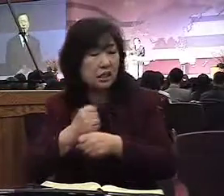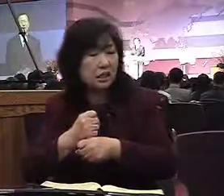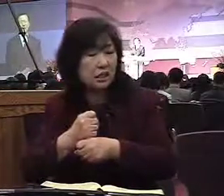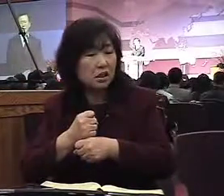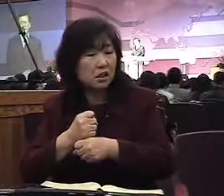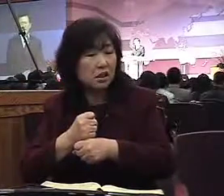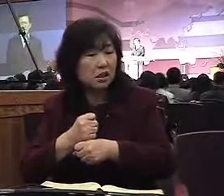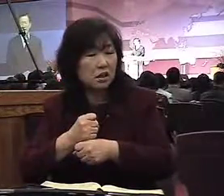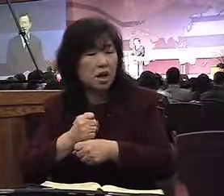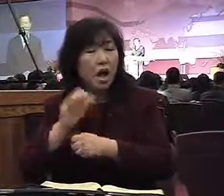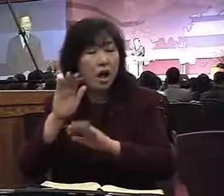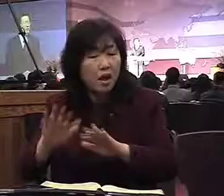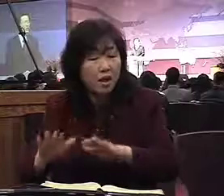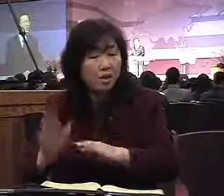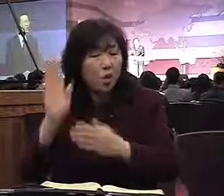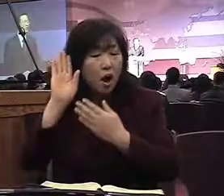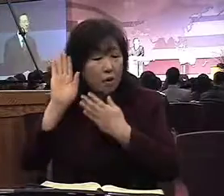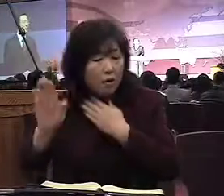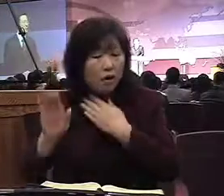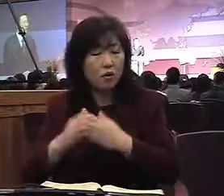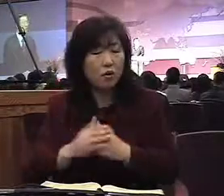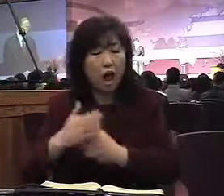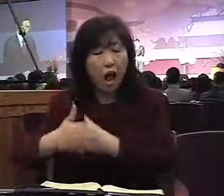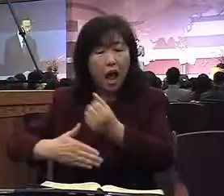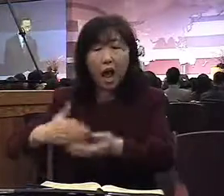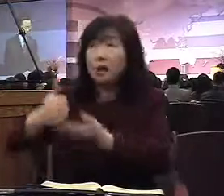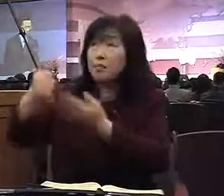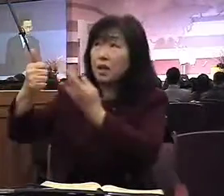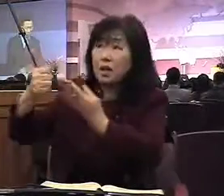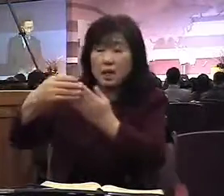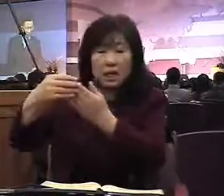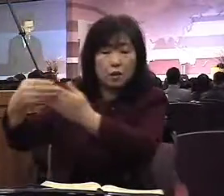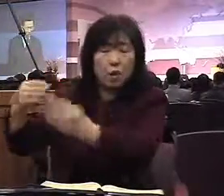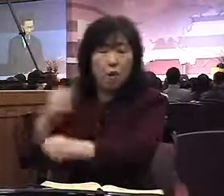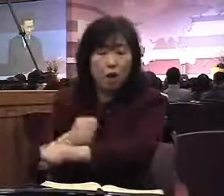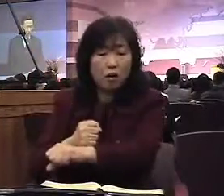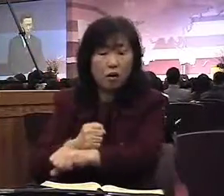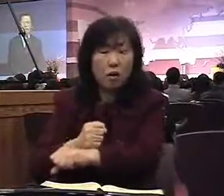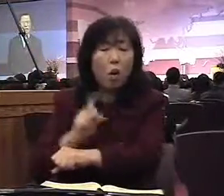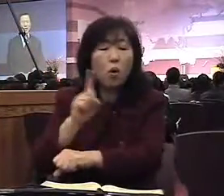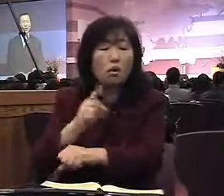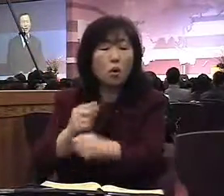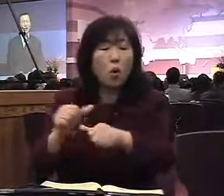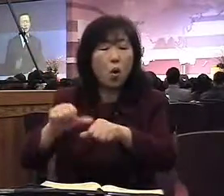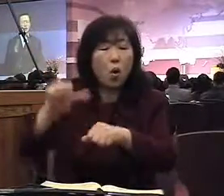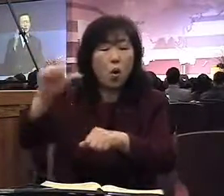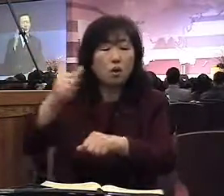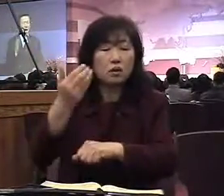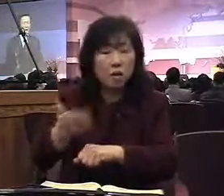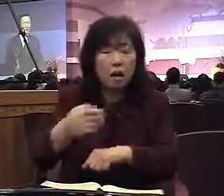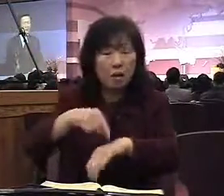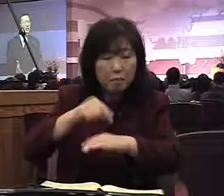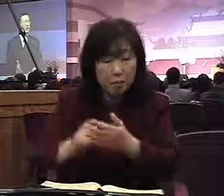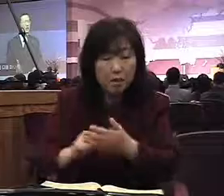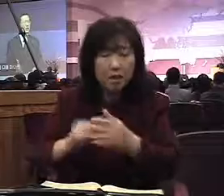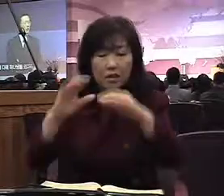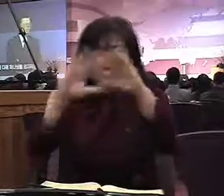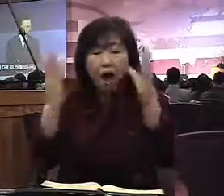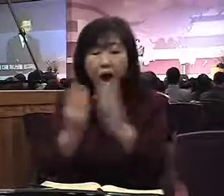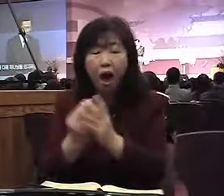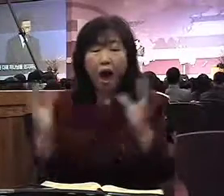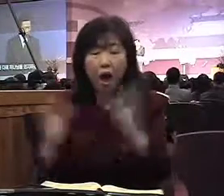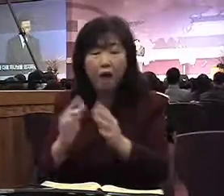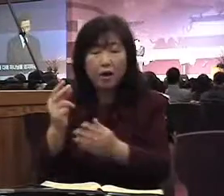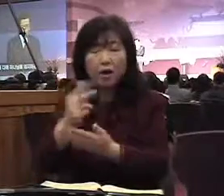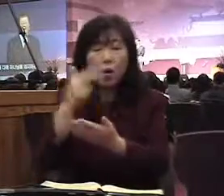현재와 미래 우리 앞길을 우리 하나님께 인도하고 우리가 되려면 어떻게 하라고 그랬어요? 5절에 너는 마음을